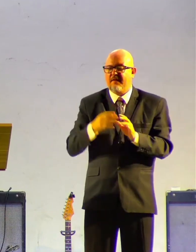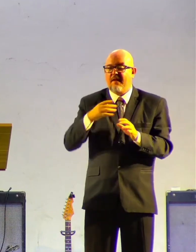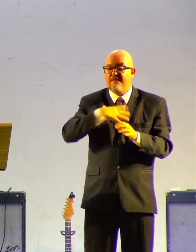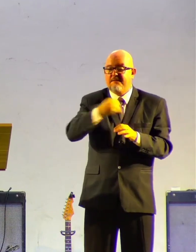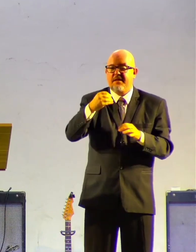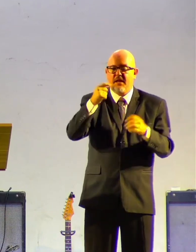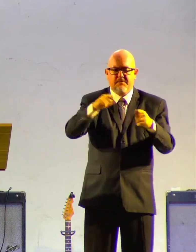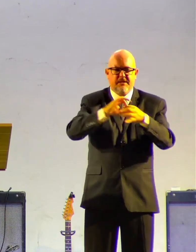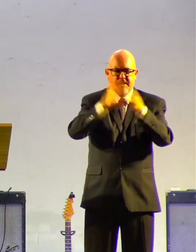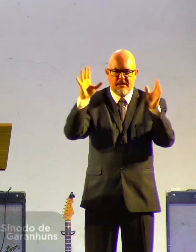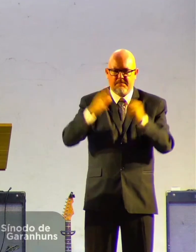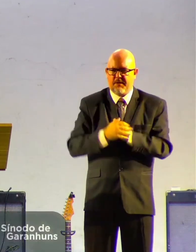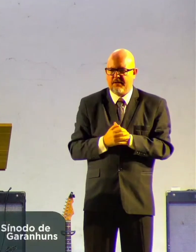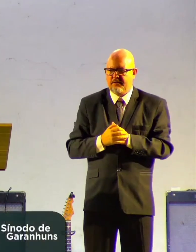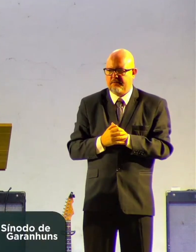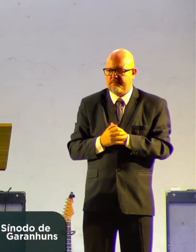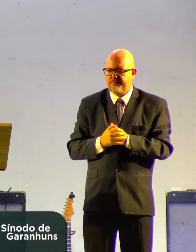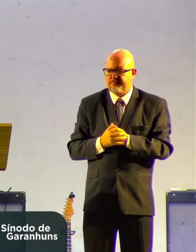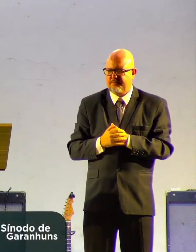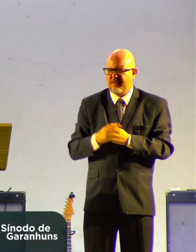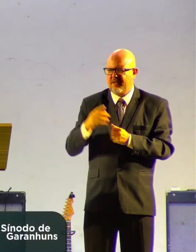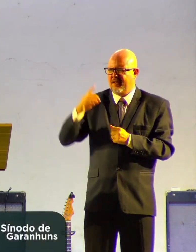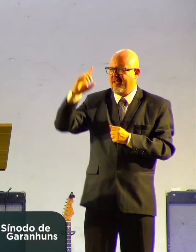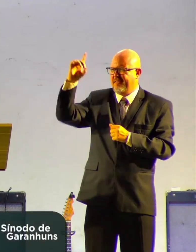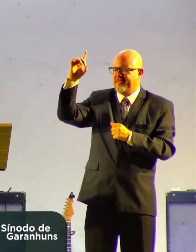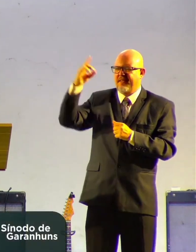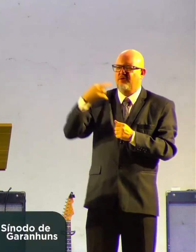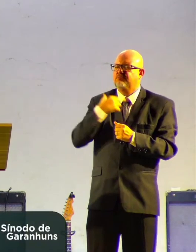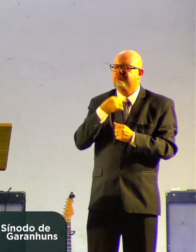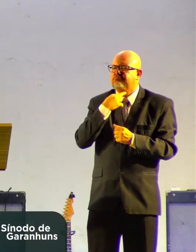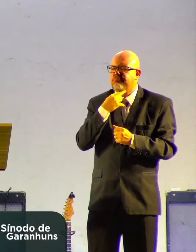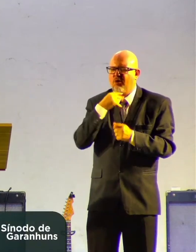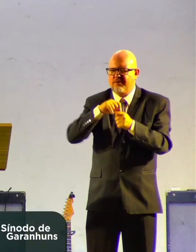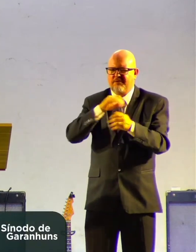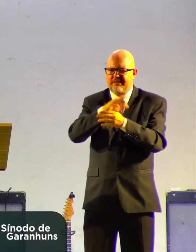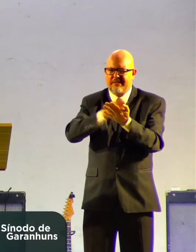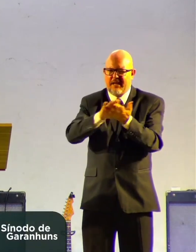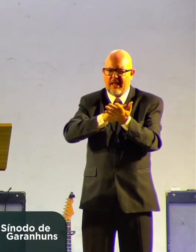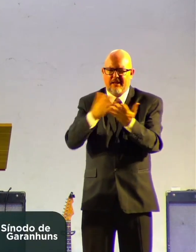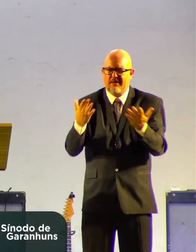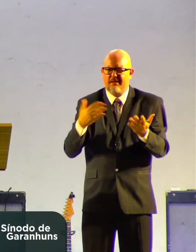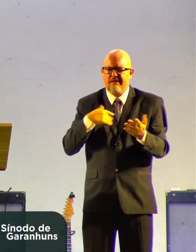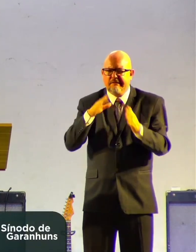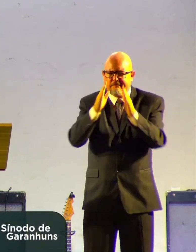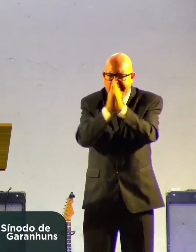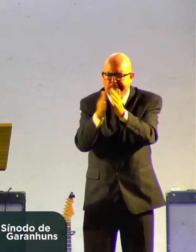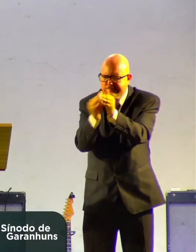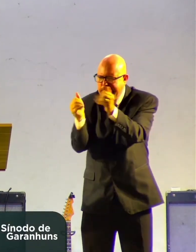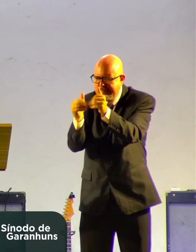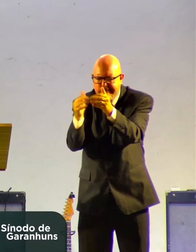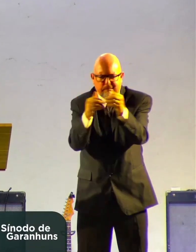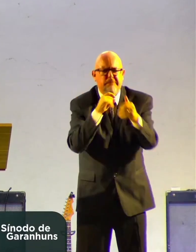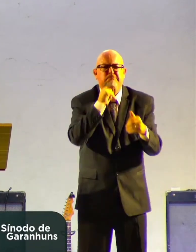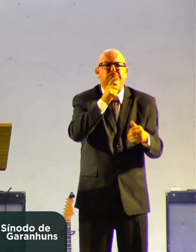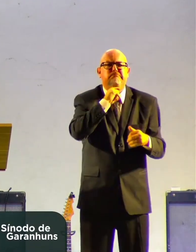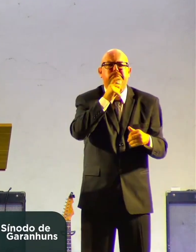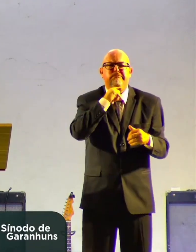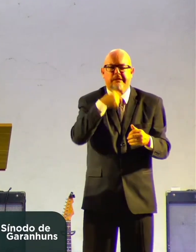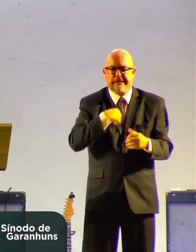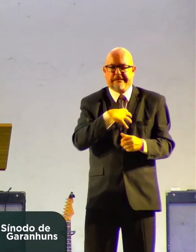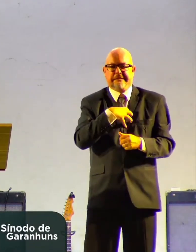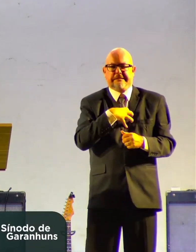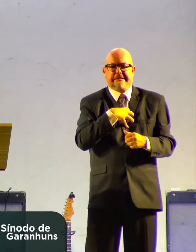ficar liberta. Todos os deuses que eu conheço não puderam fazer nada por ela. Pastor Erlo disse que sentiu um calafrio na